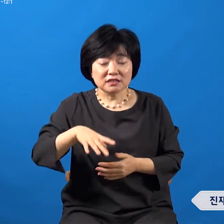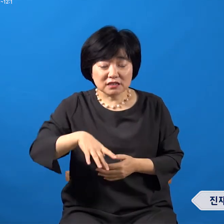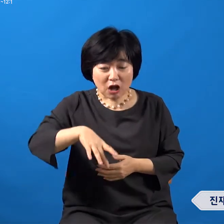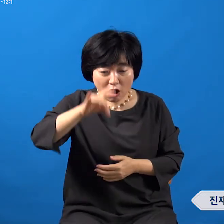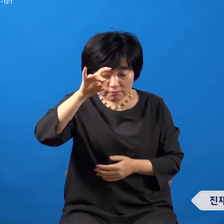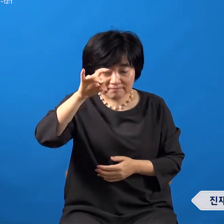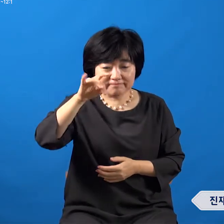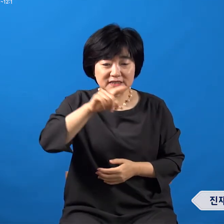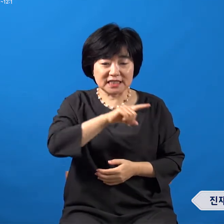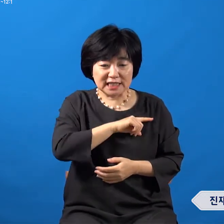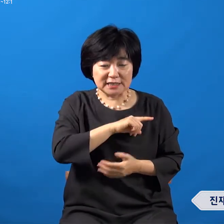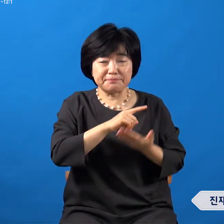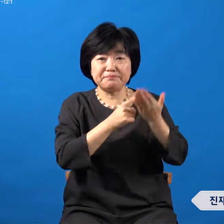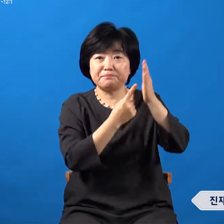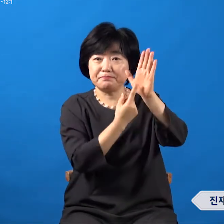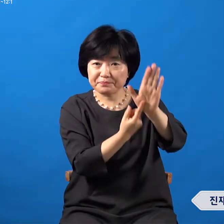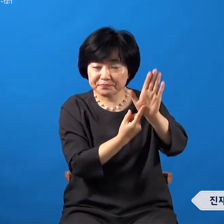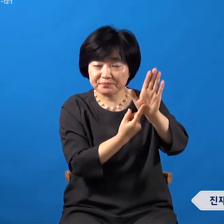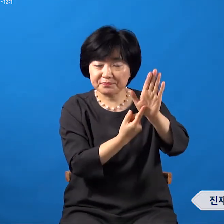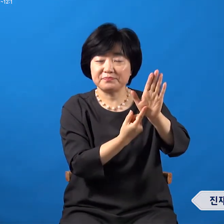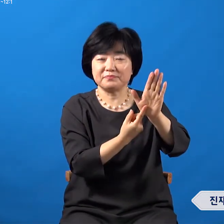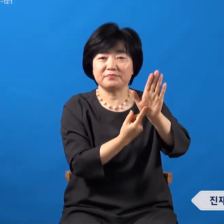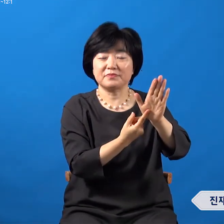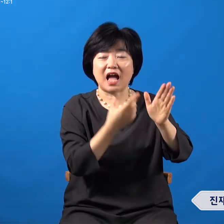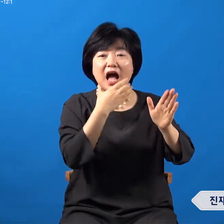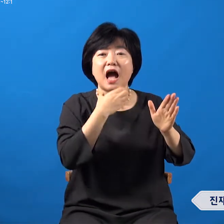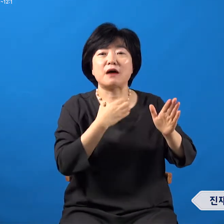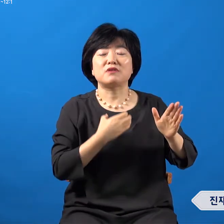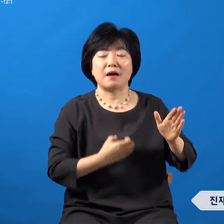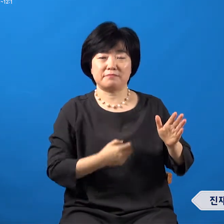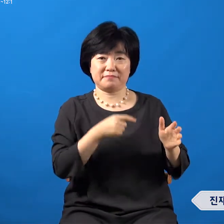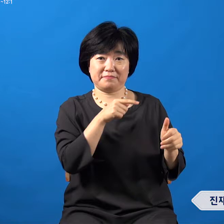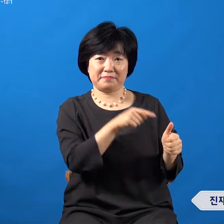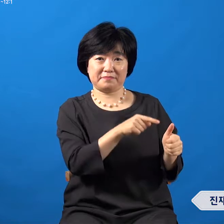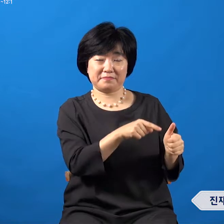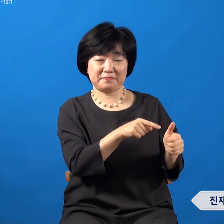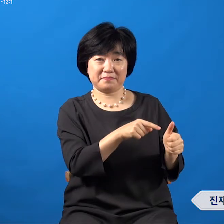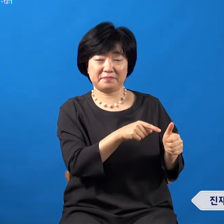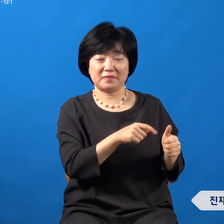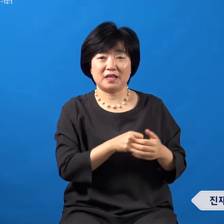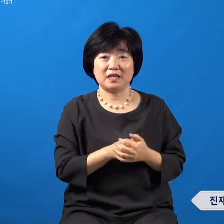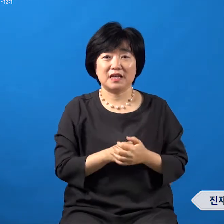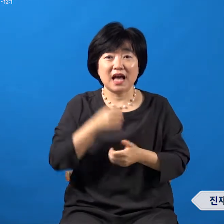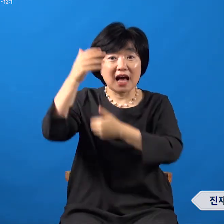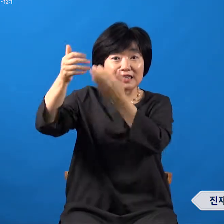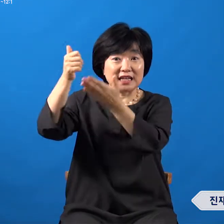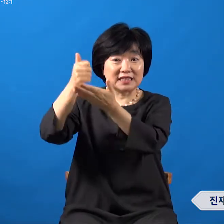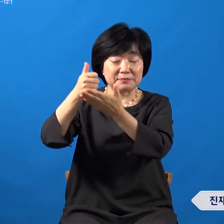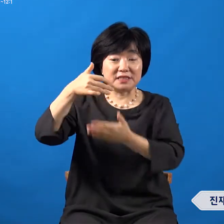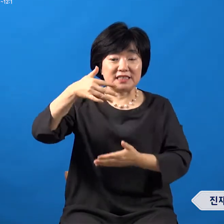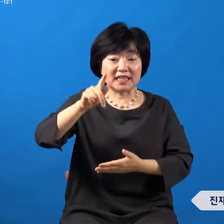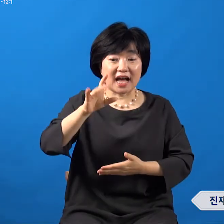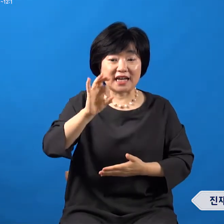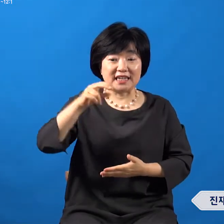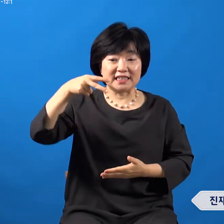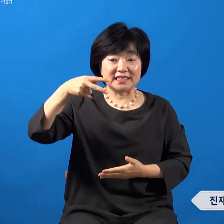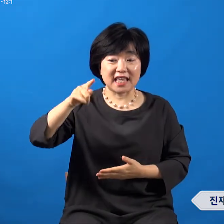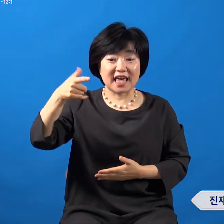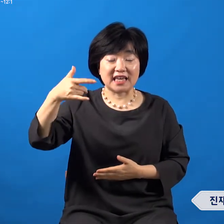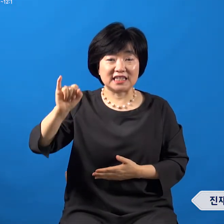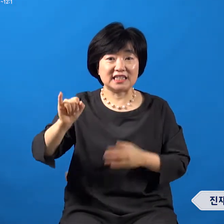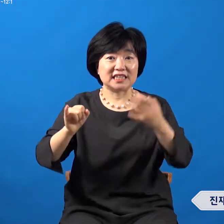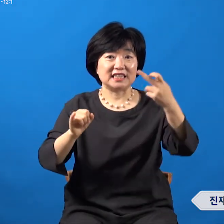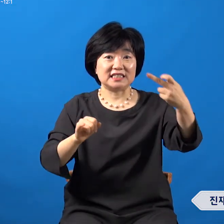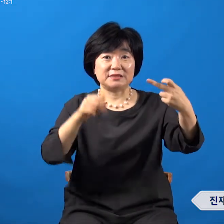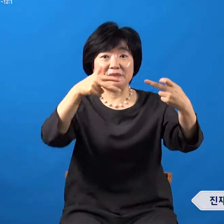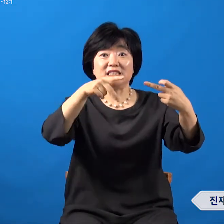아브람도 아니라 아브람이라고 등장하는 이 아브람을 향해서 하나님은 창세기 12장에 매우